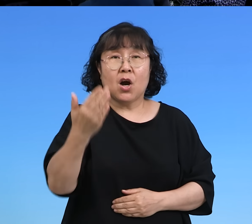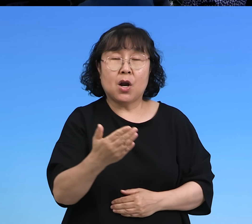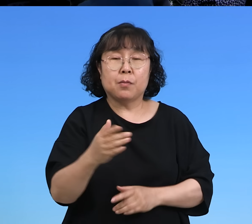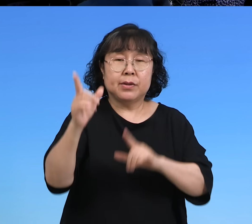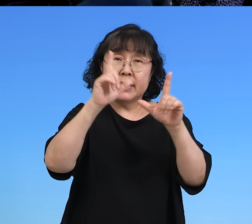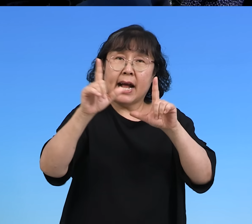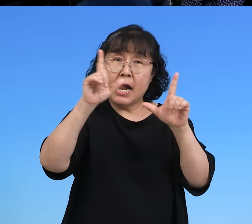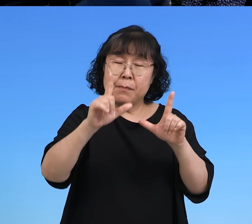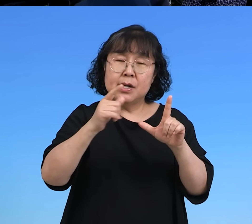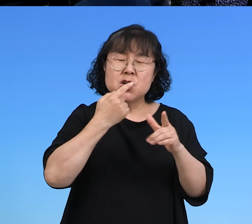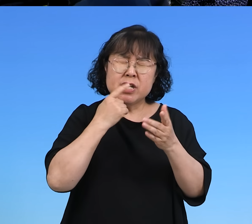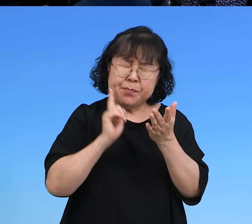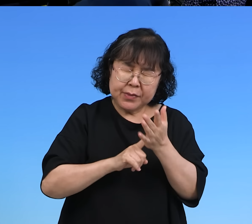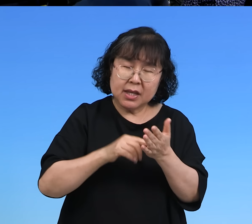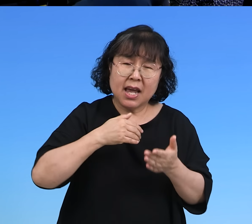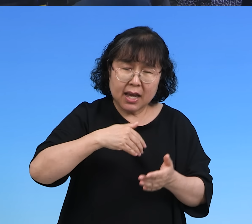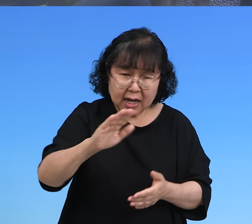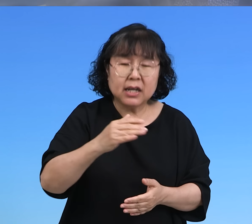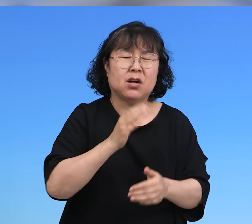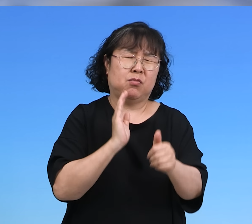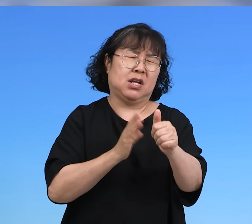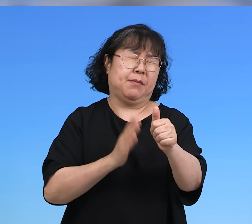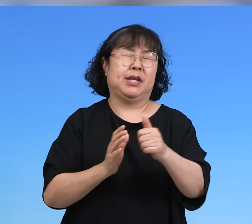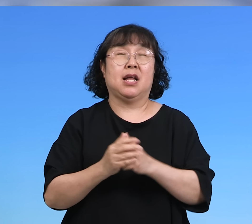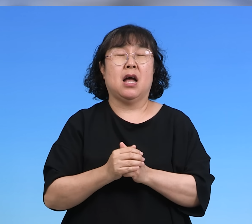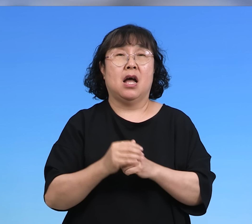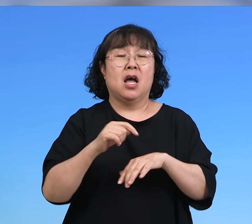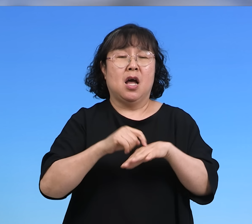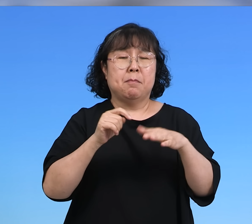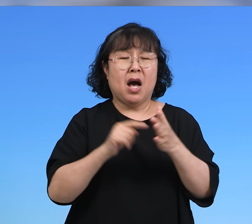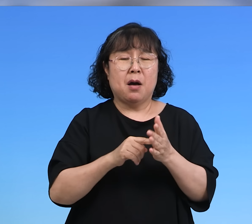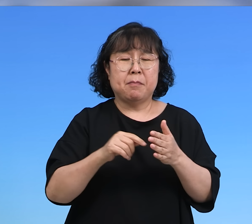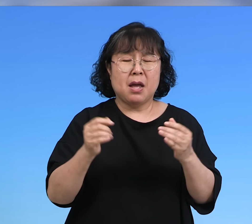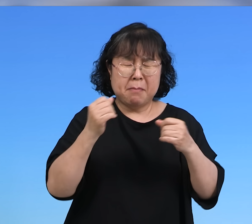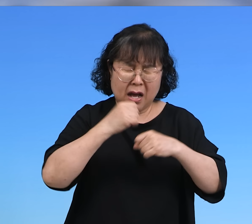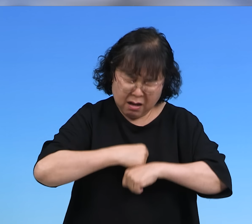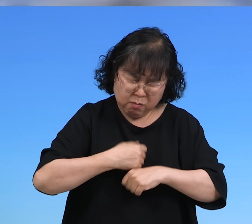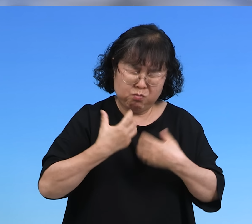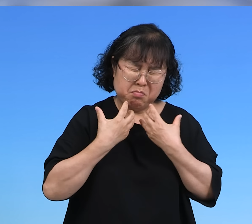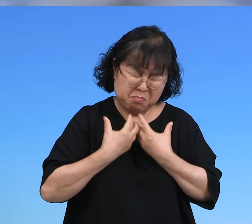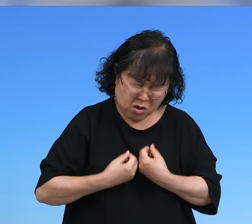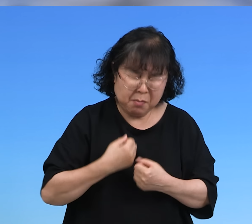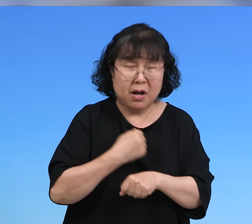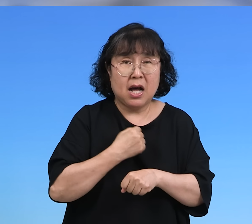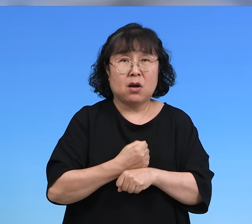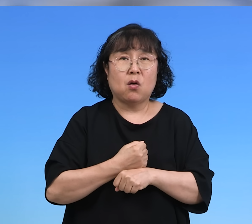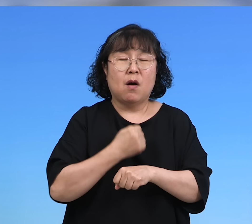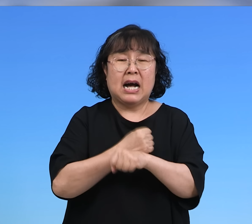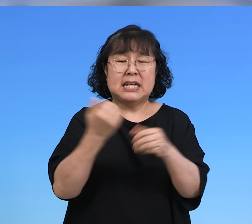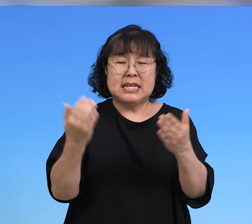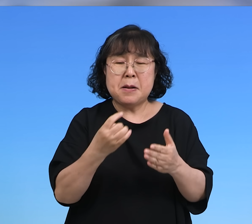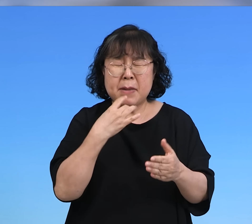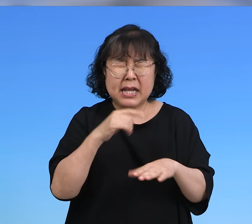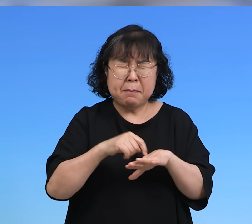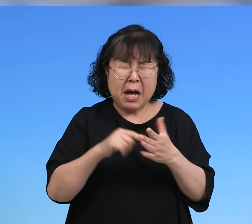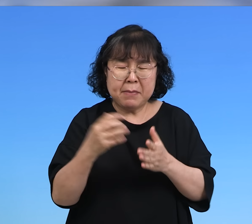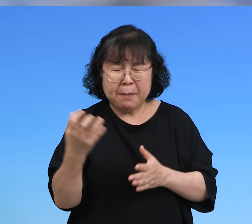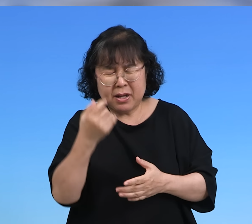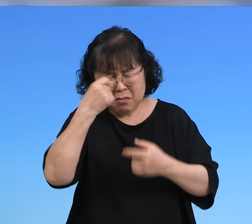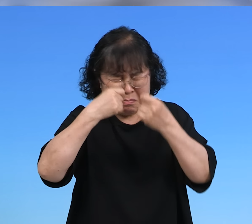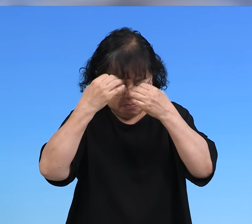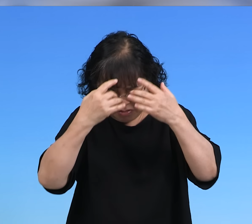여러분 인생길을 좀 쉽게 가셔야 돼요. 그 마음이 너무 물같이 되고 하는 것마다 마음에